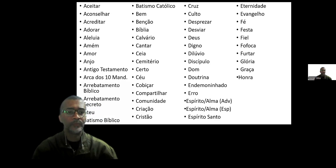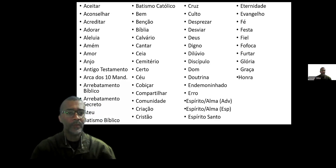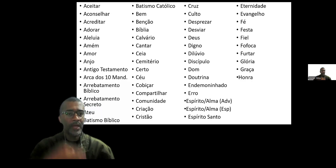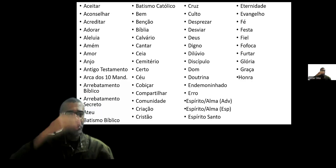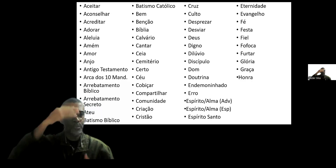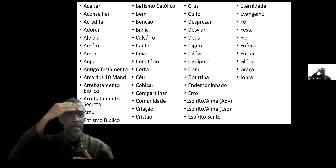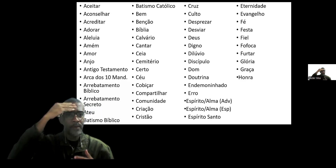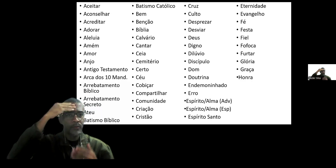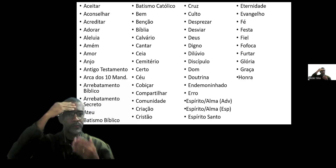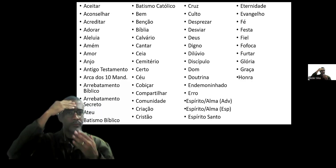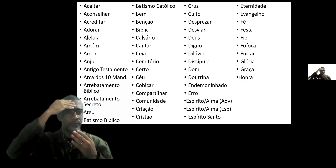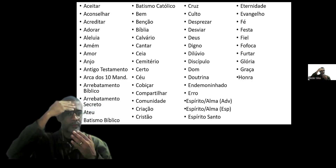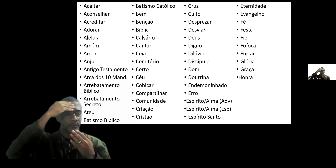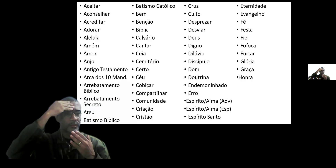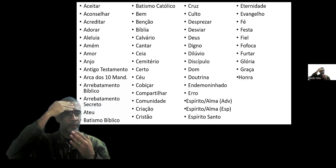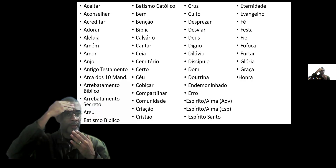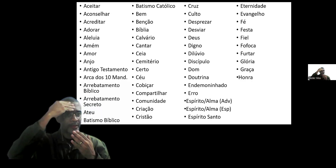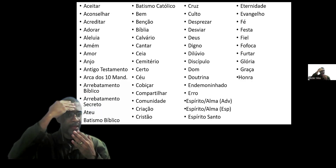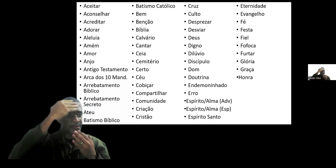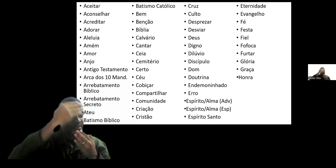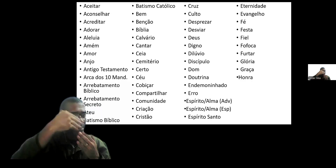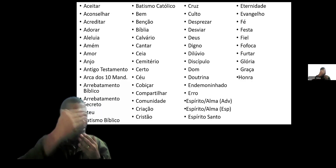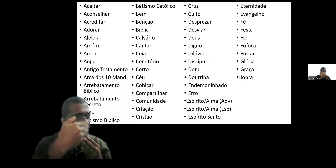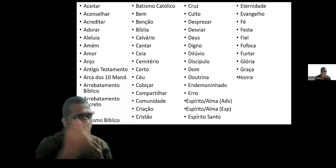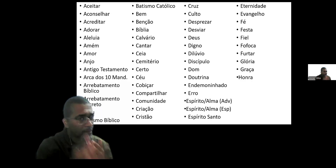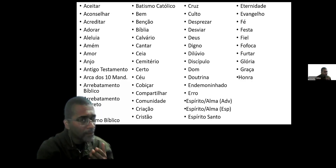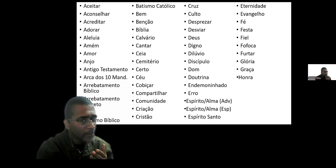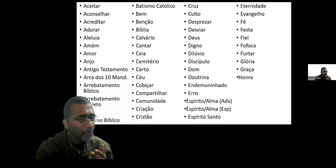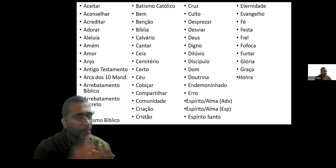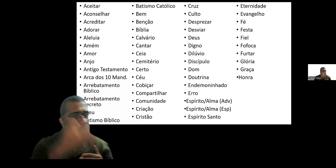Honra, a gente põe a mão na testa